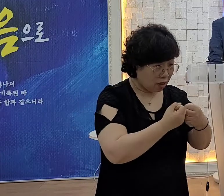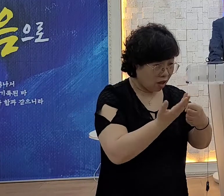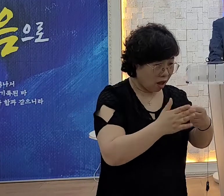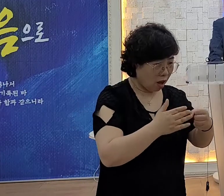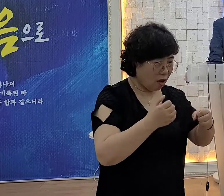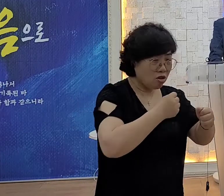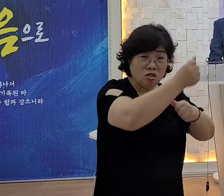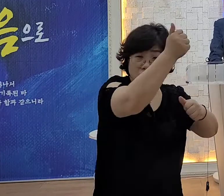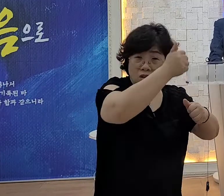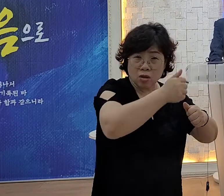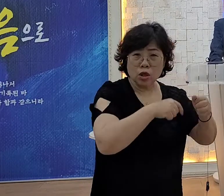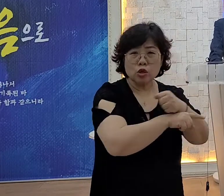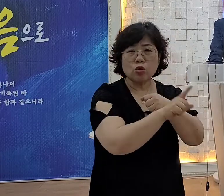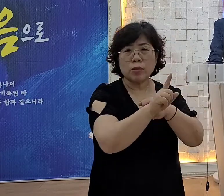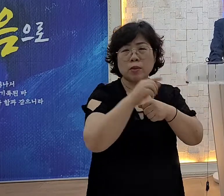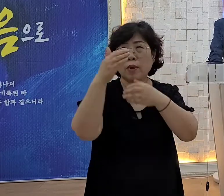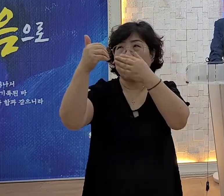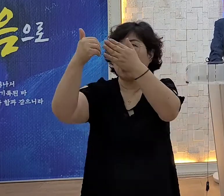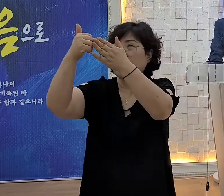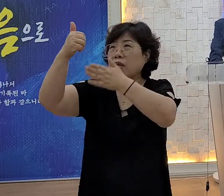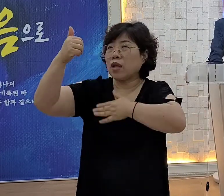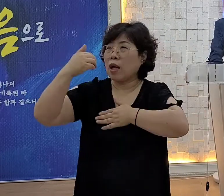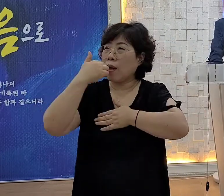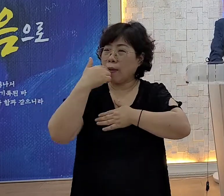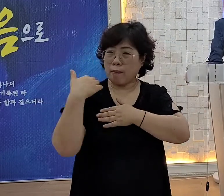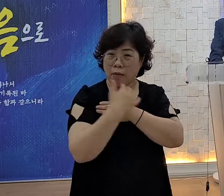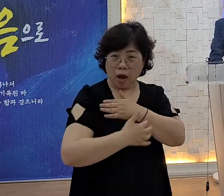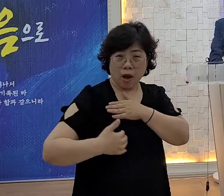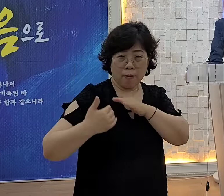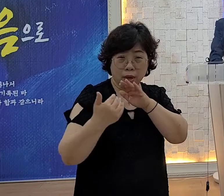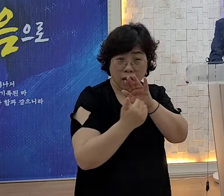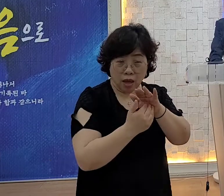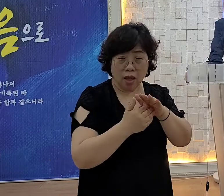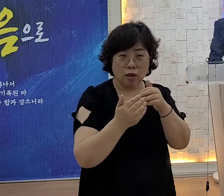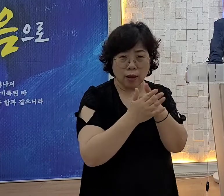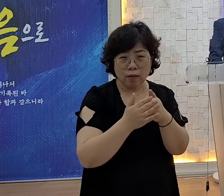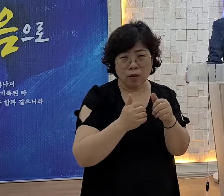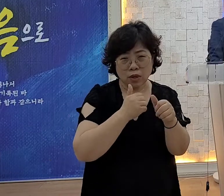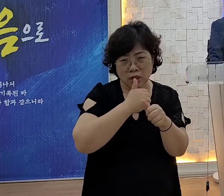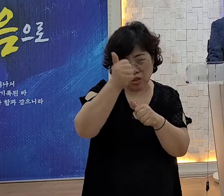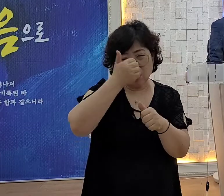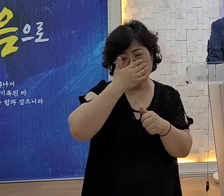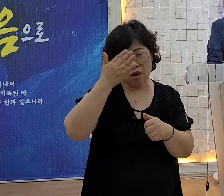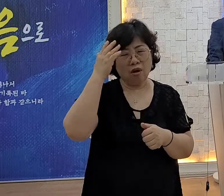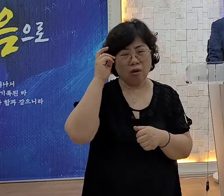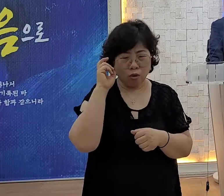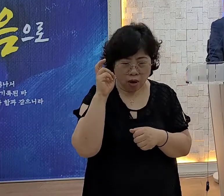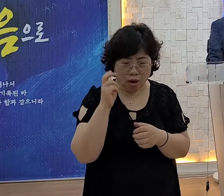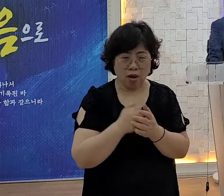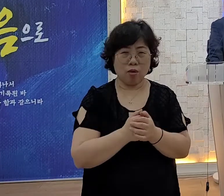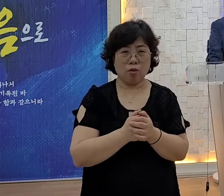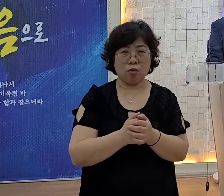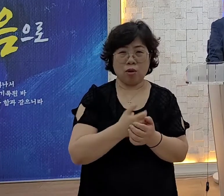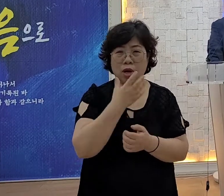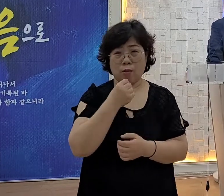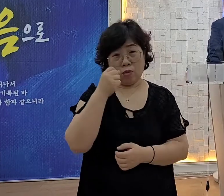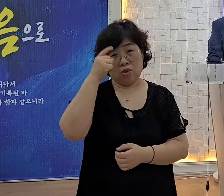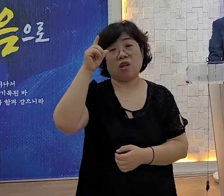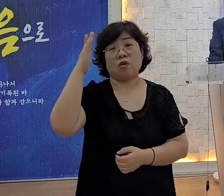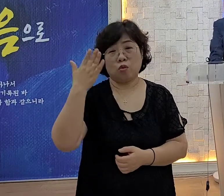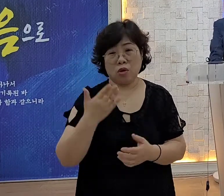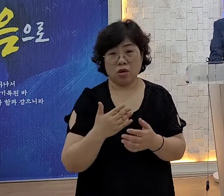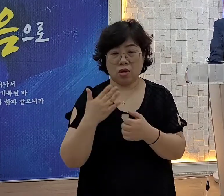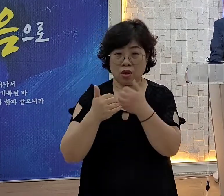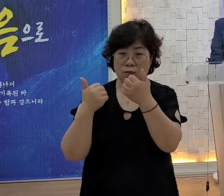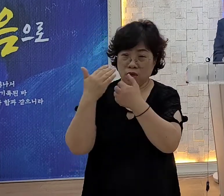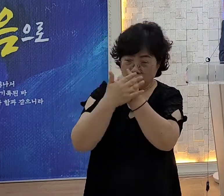하나님께서 나의 방패가 되어 주셔가지고 우리가 싸움에서 이길 수 있었구나. 딱 직감이 오는 거예요. 이거 하나님